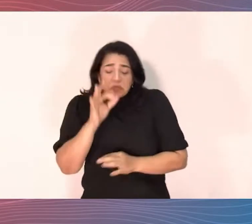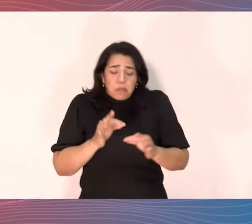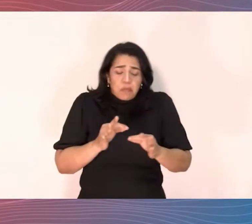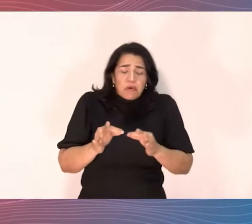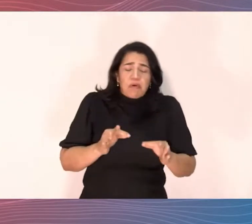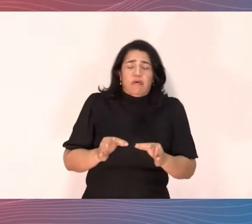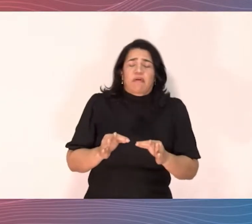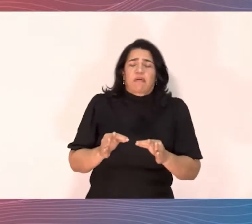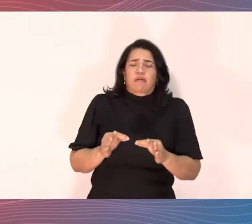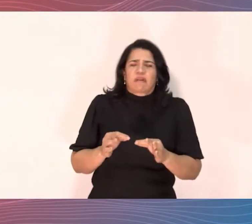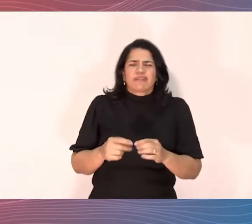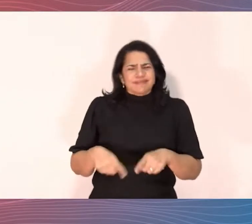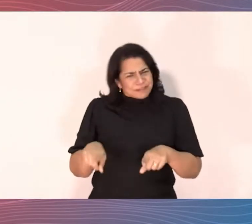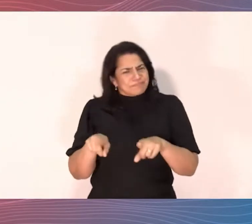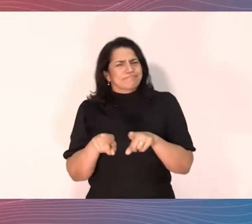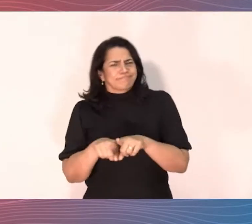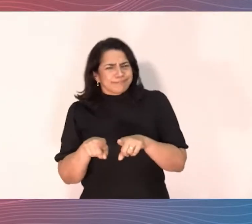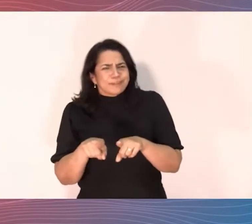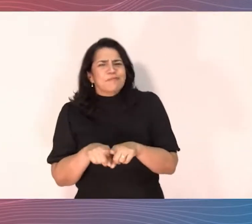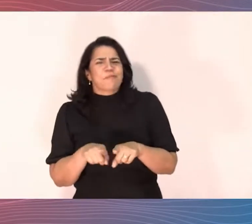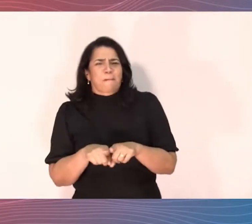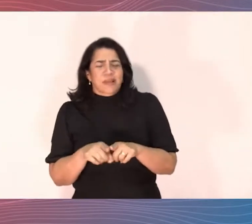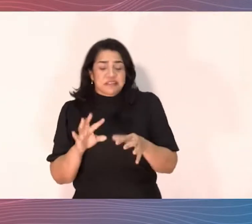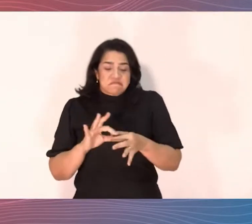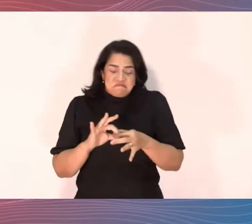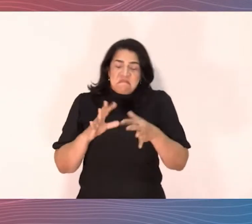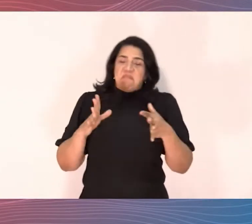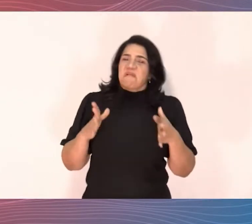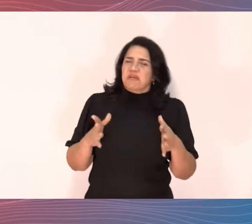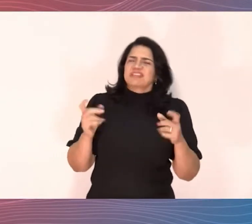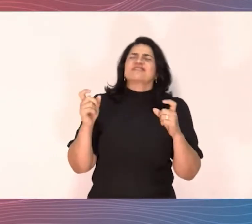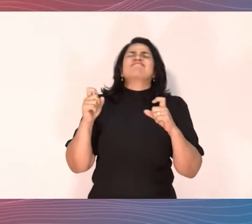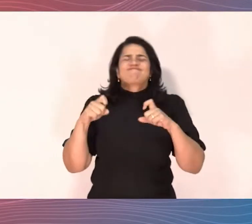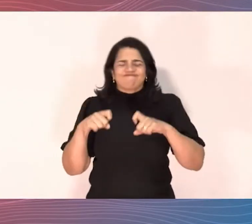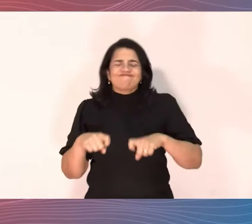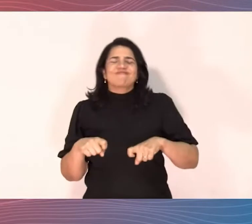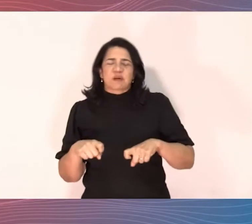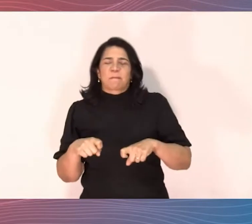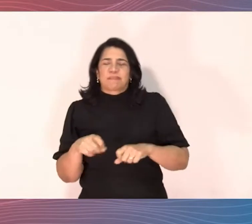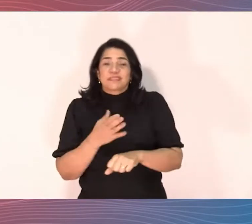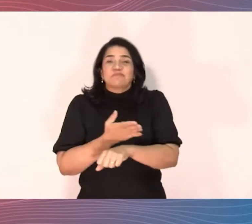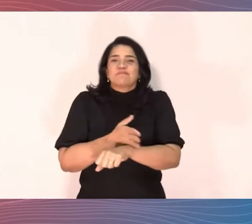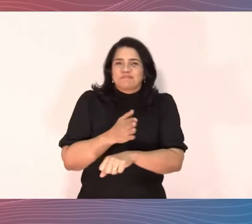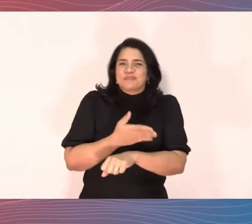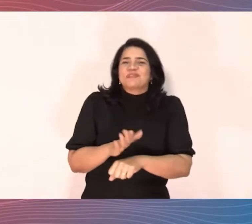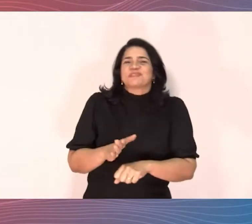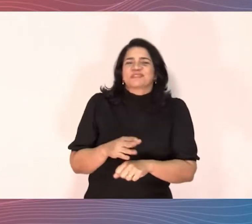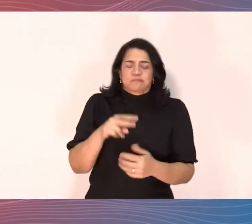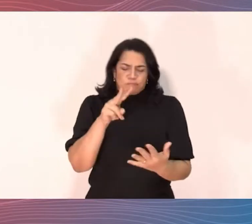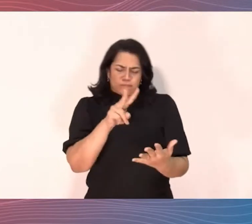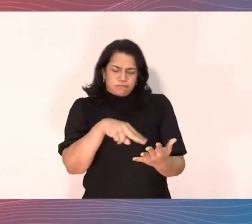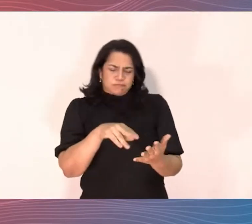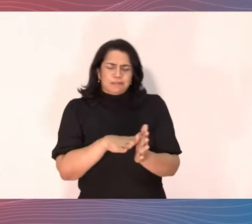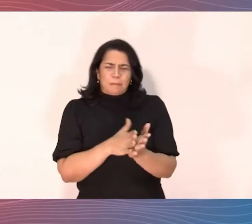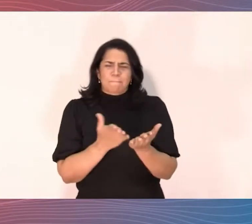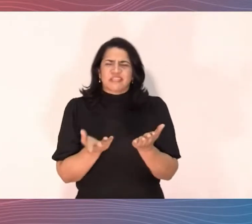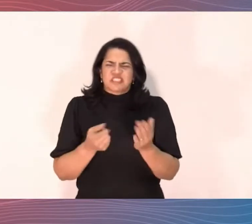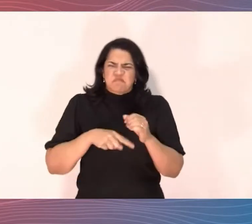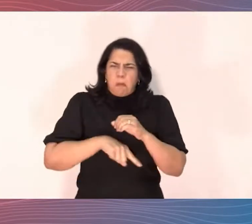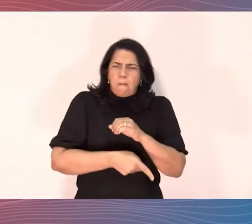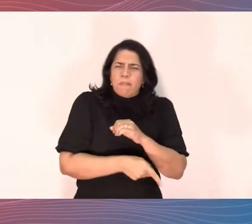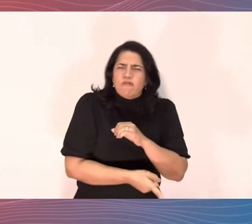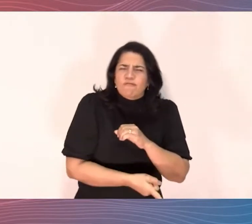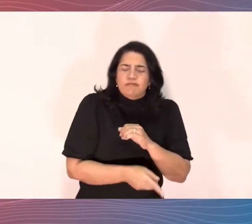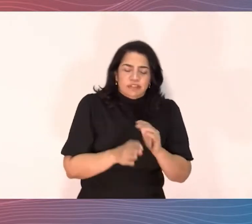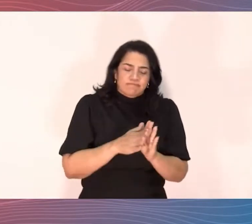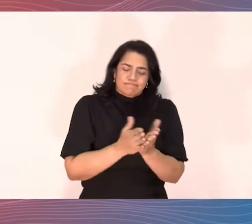não pode, nas horas vagas, você dar uma paradinha e fazer imersão na palavra? Você vai estar